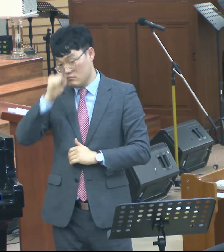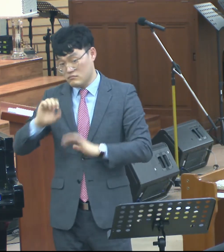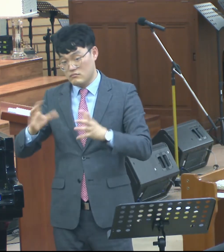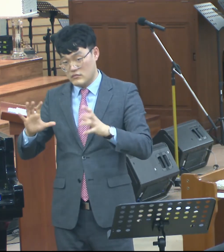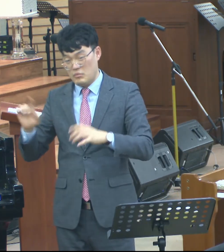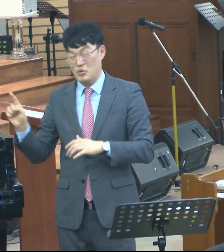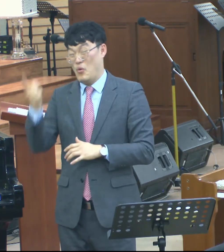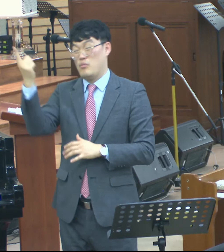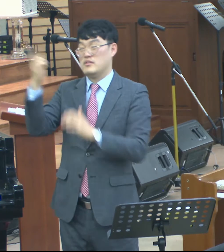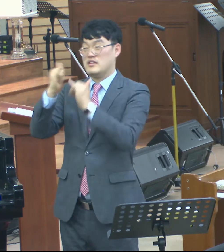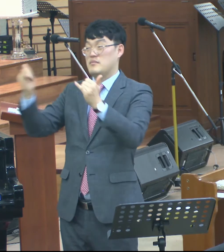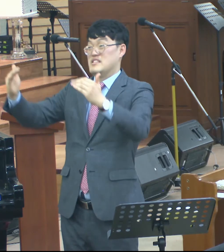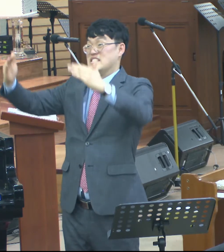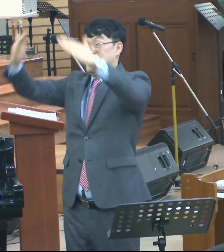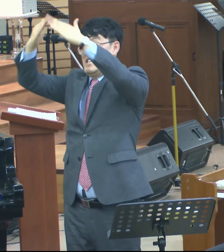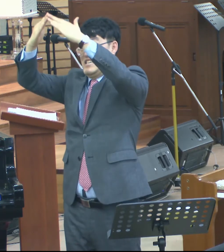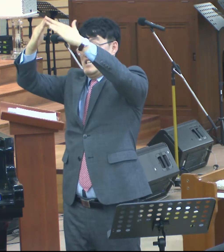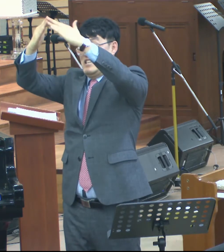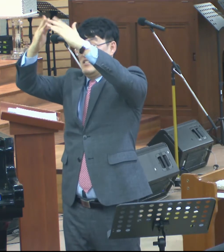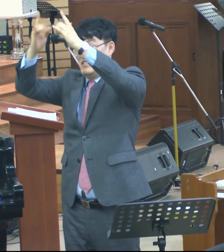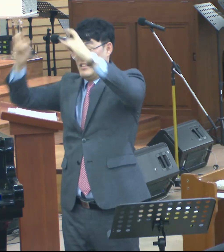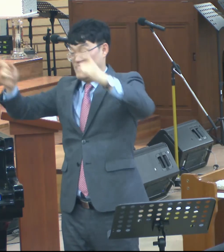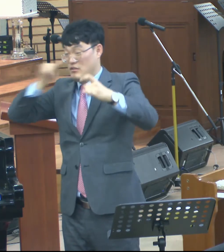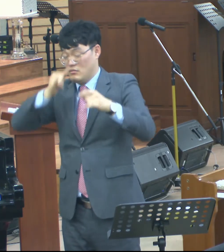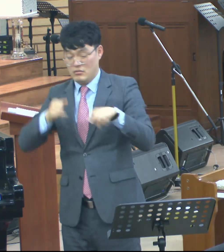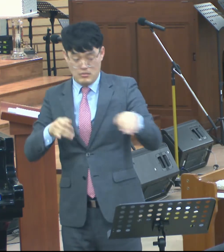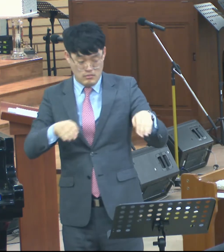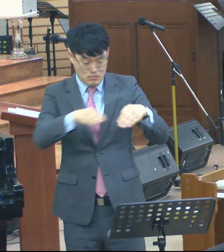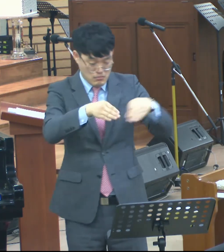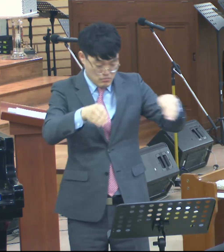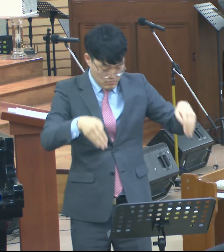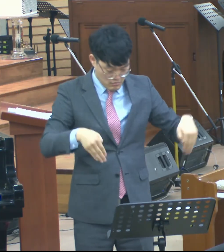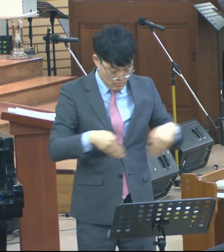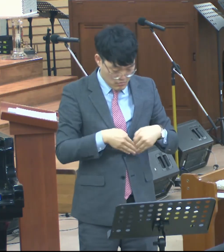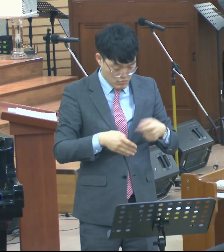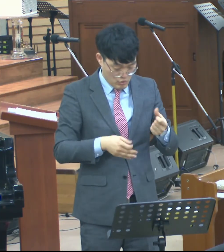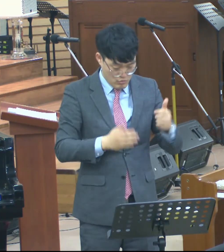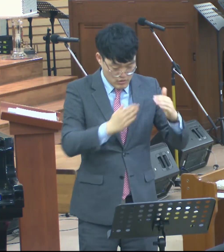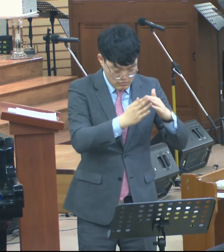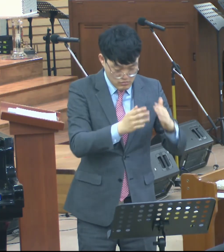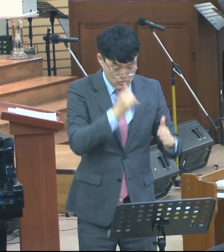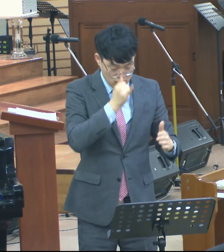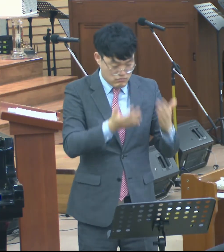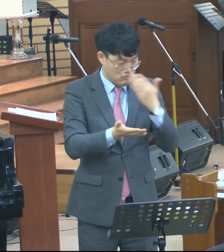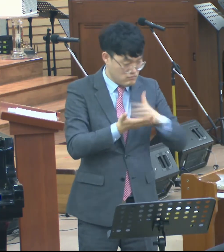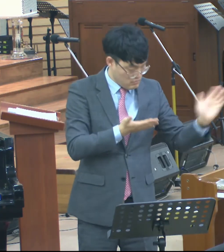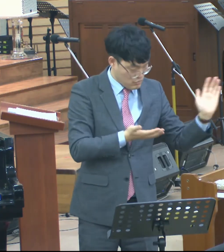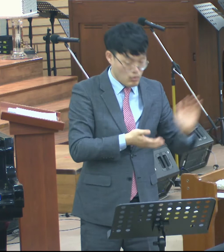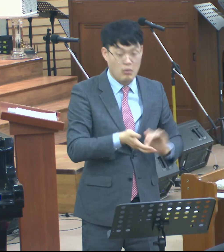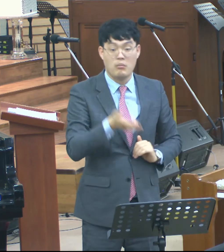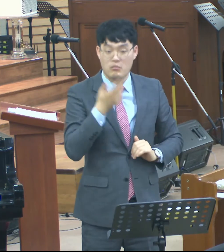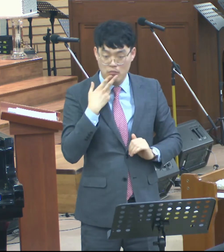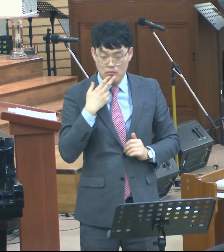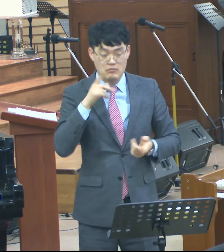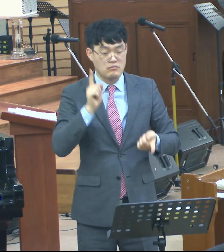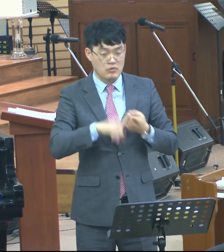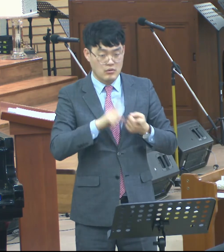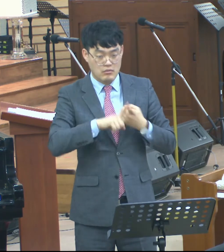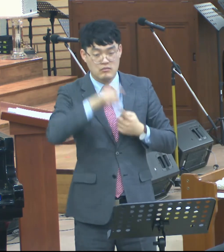사람의 관사라고 해도 그 집이 그만큼 딱 들어가 있으니까 보기는 안 좋고 불편하죠. 그러나 내보낼 수 없는 거예요.